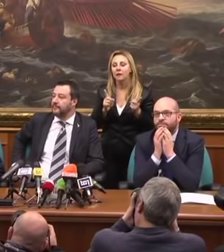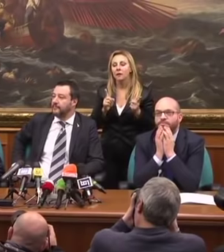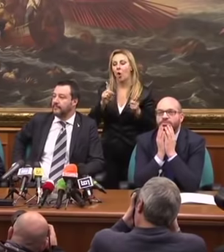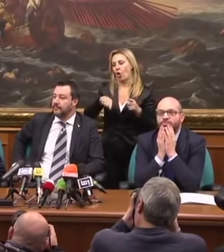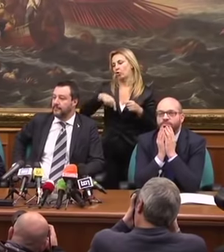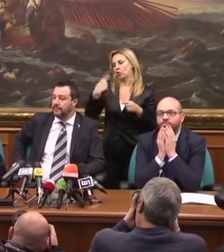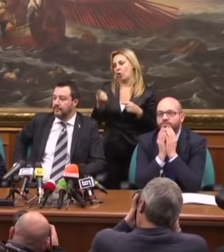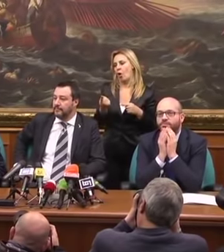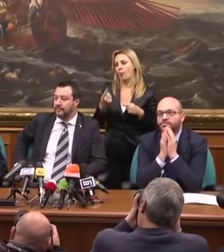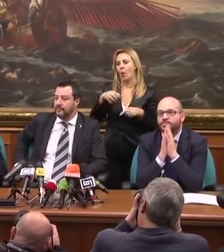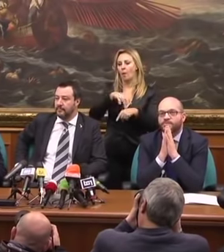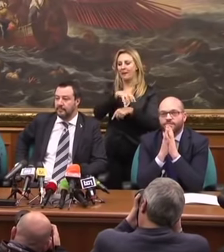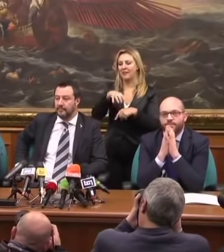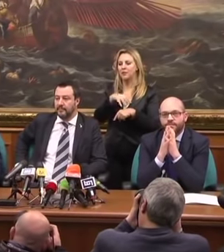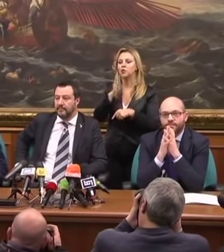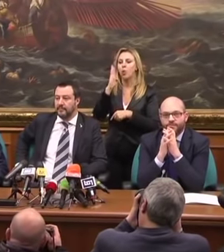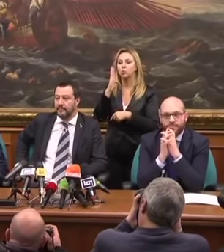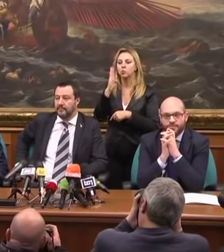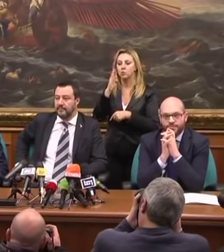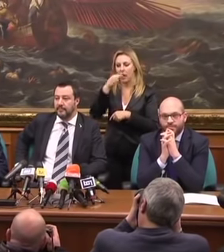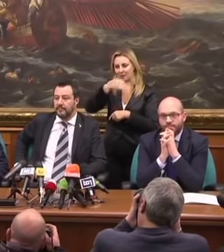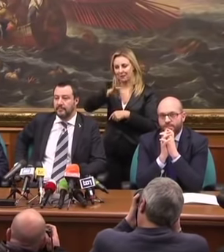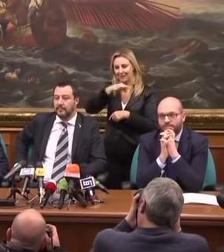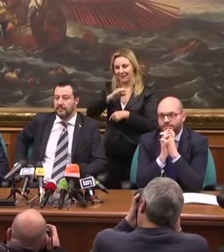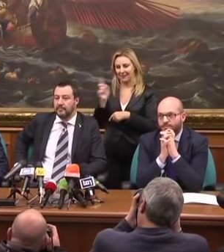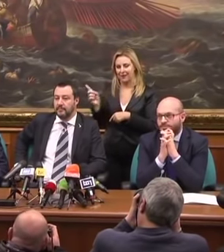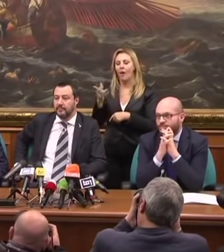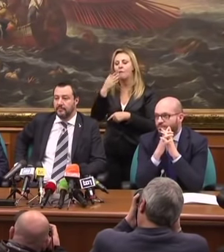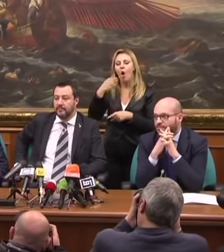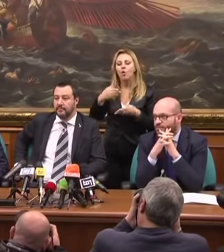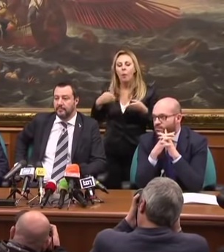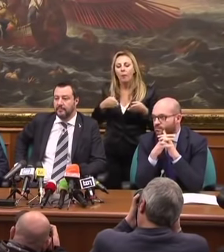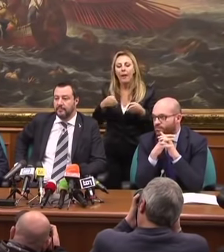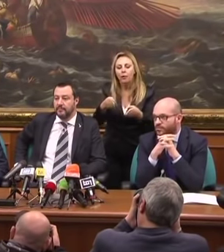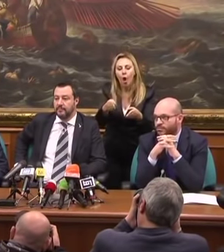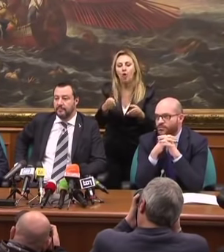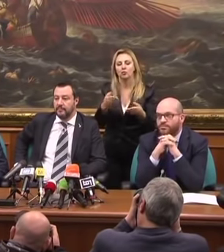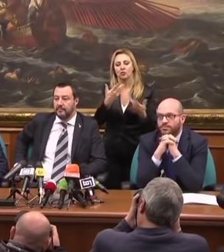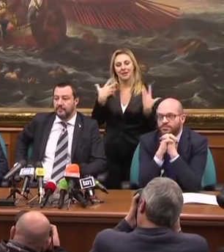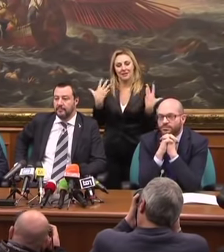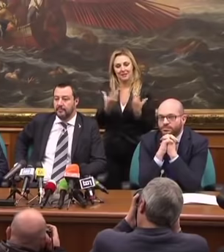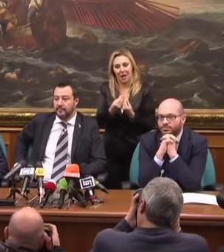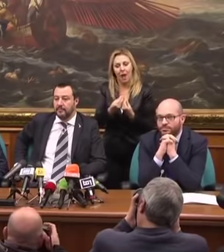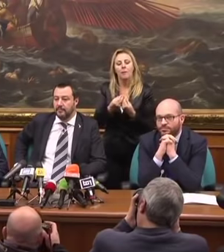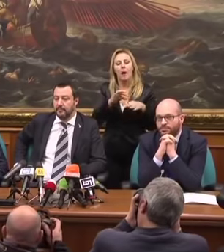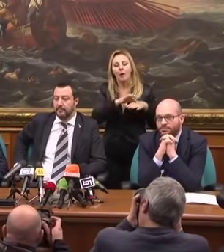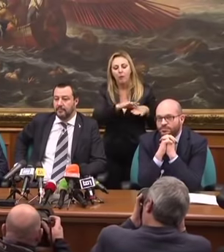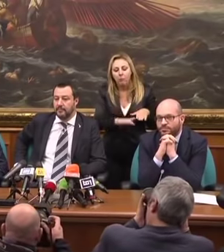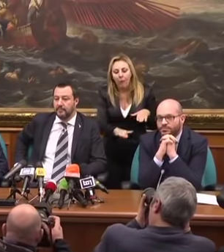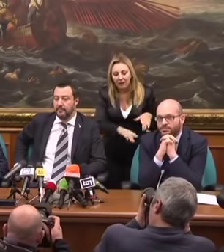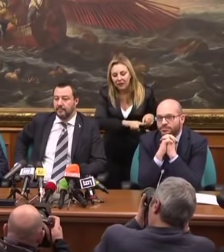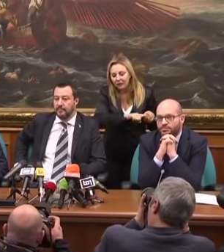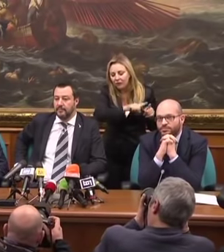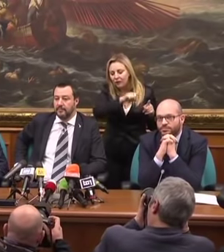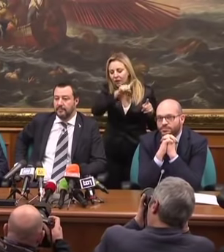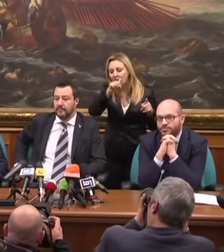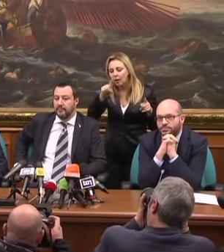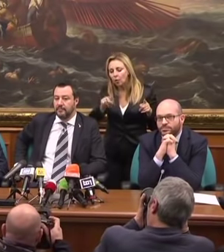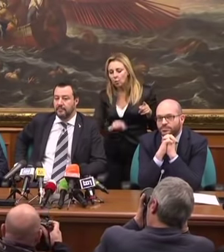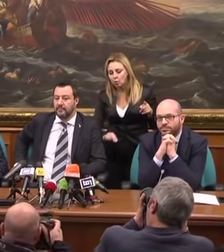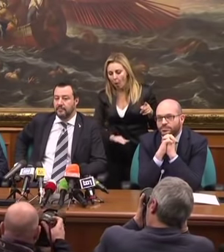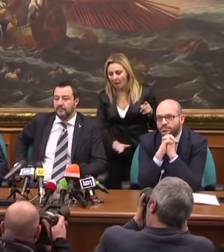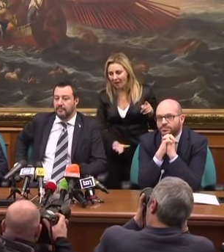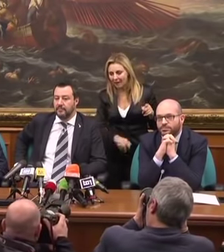anche ovviamente il ministro Cussetti. Vogliamo appunto un percorso che accompagni i bambini fin dalla scuola materna.